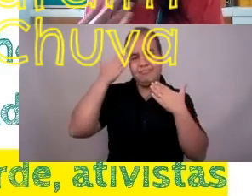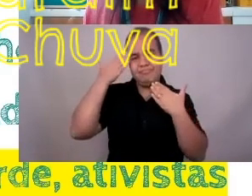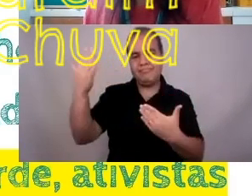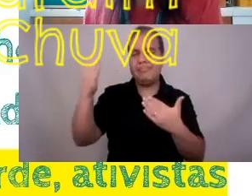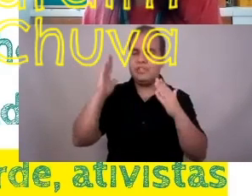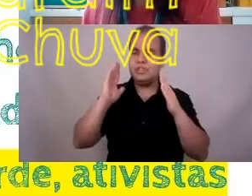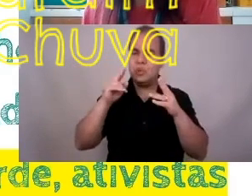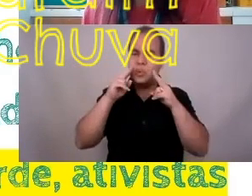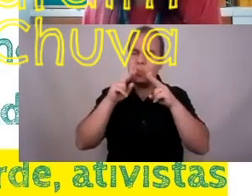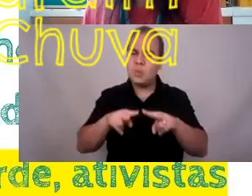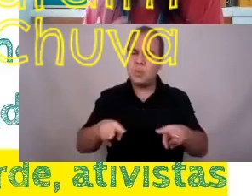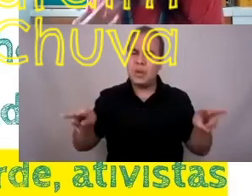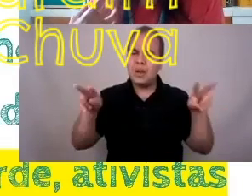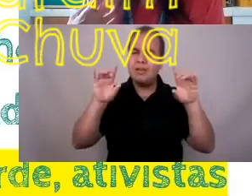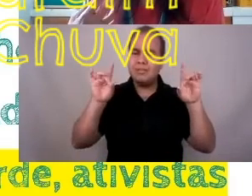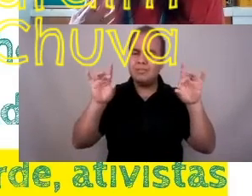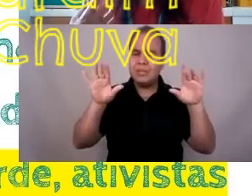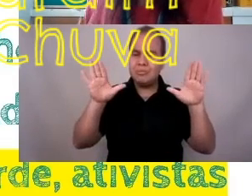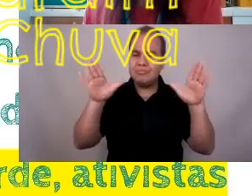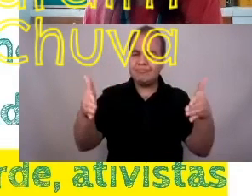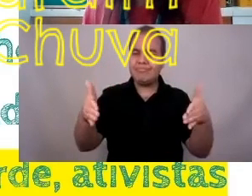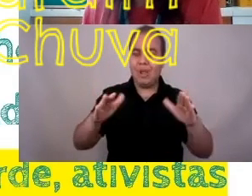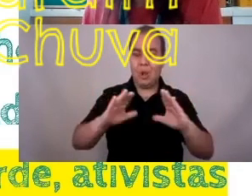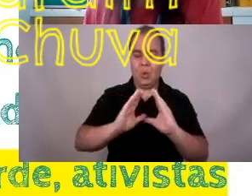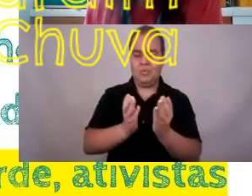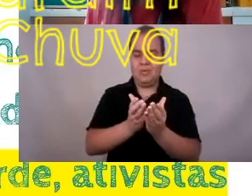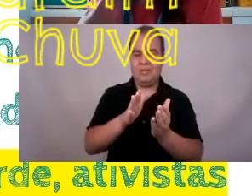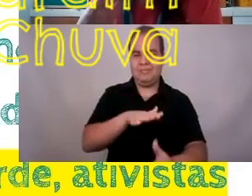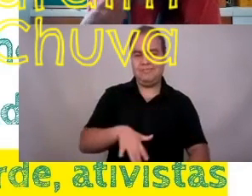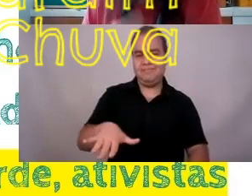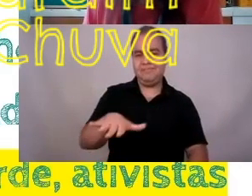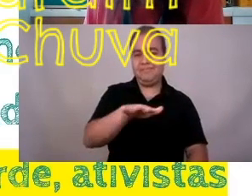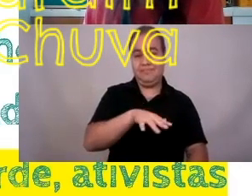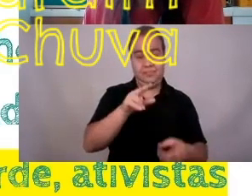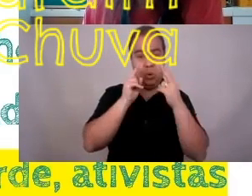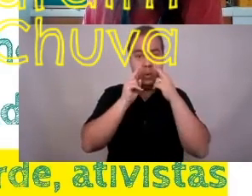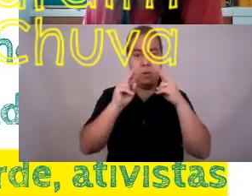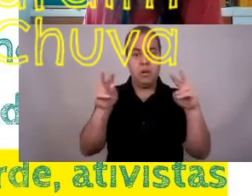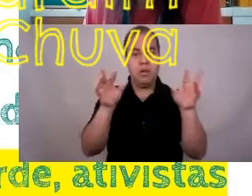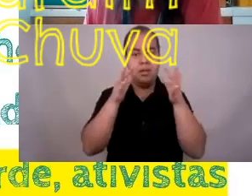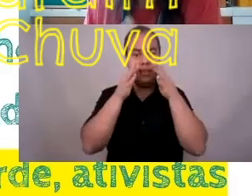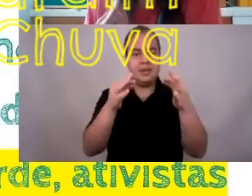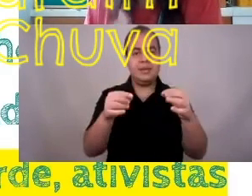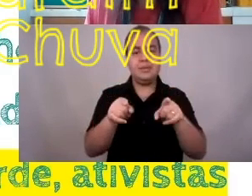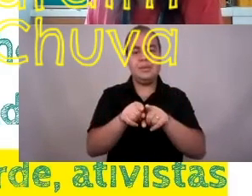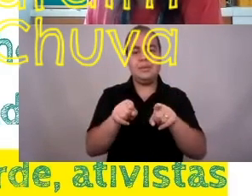olhar especial para a comunidade, eles estão com um olhar super atento, especialmente o núcleo